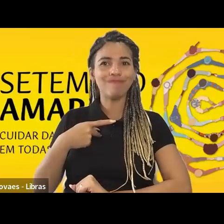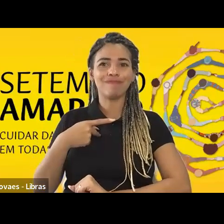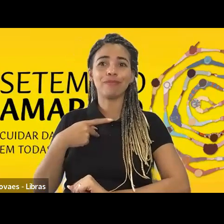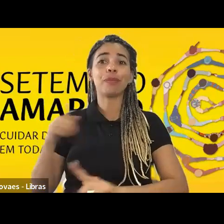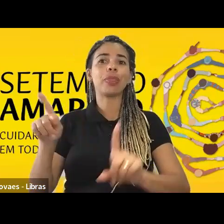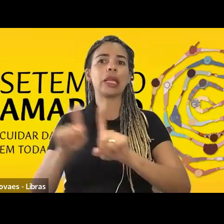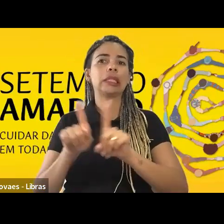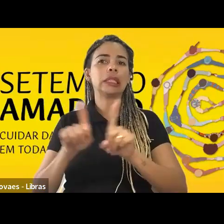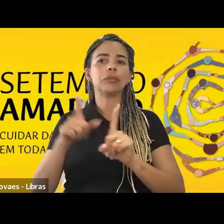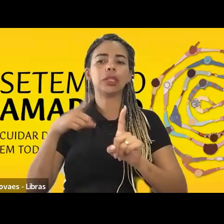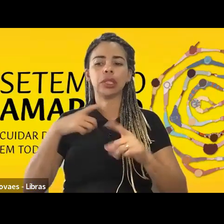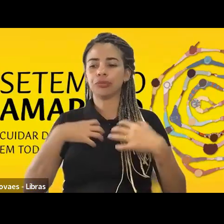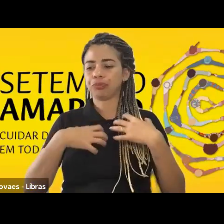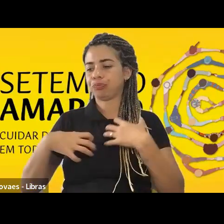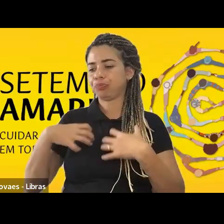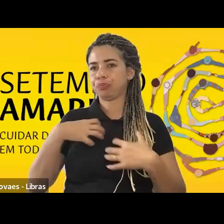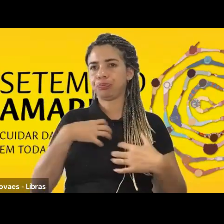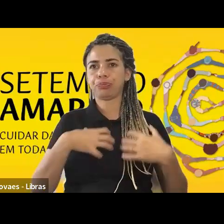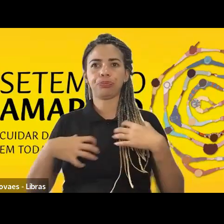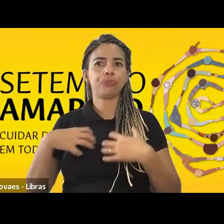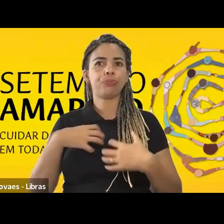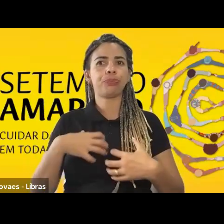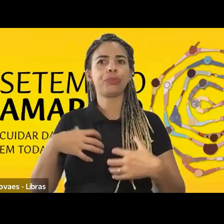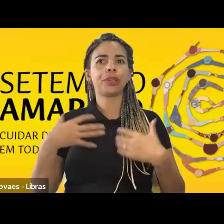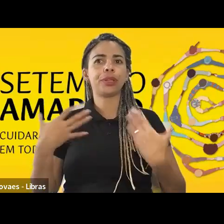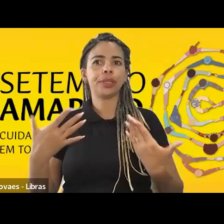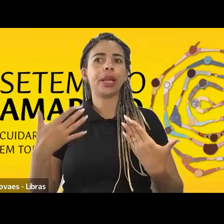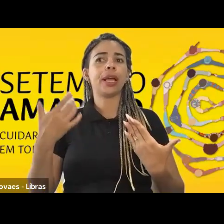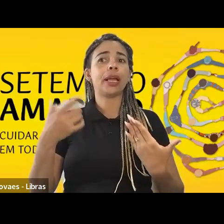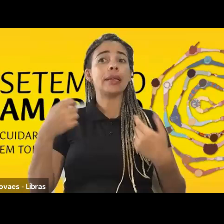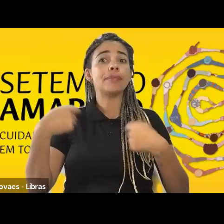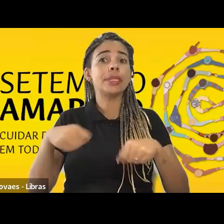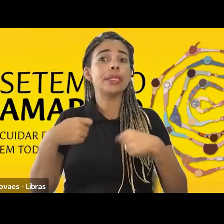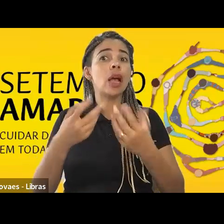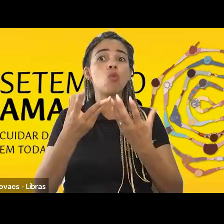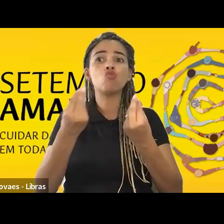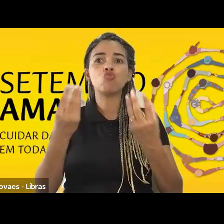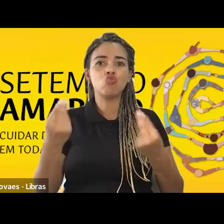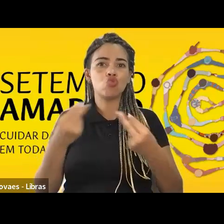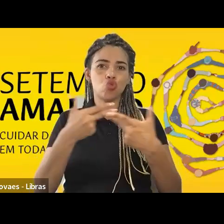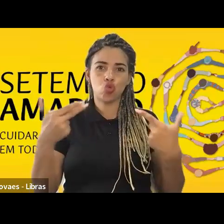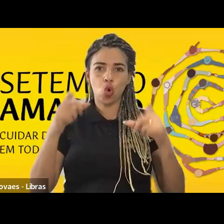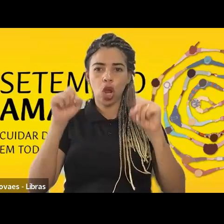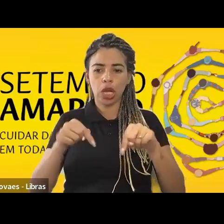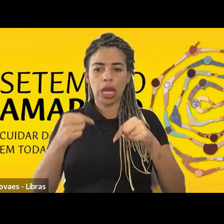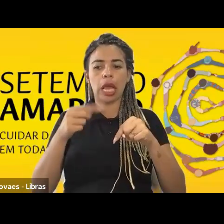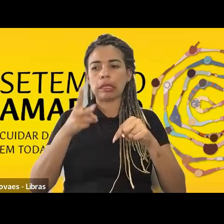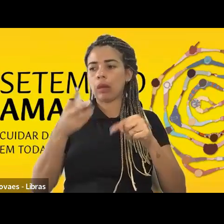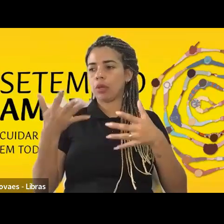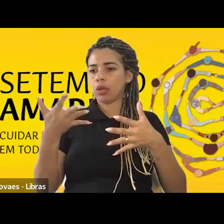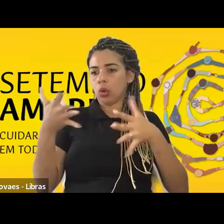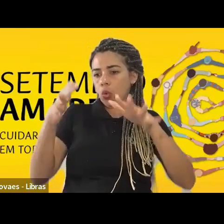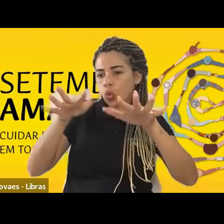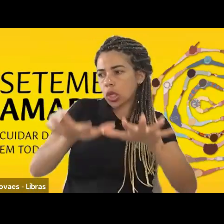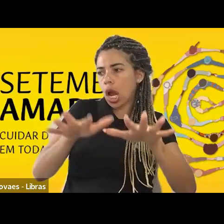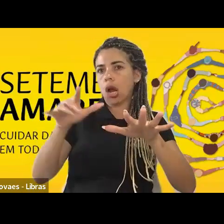fica, né, numa grande ambivalência, uma necessidade absurda, né, de ser incluído ou de ser aceito